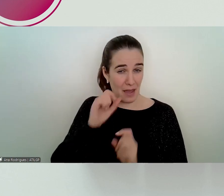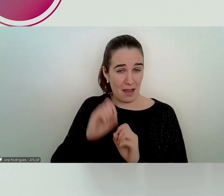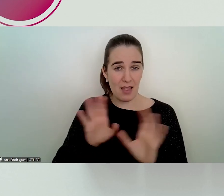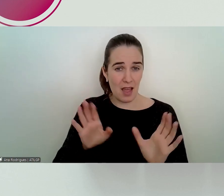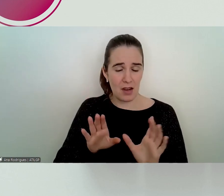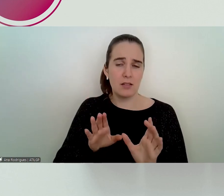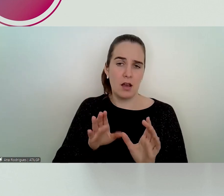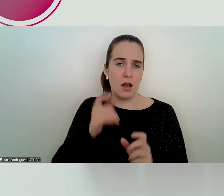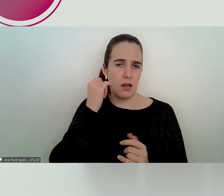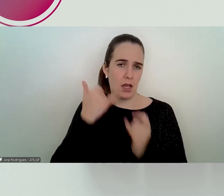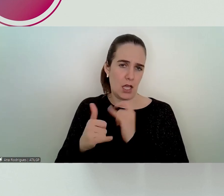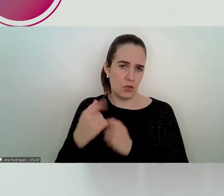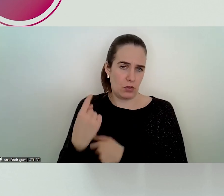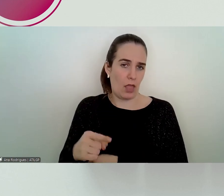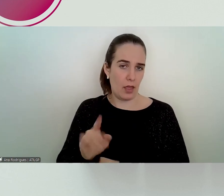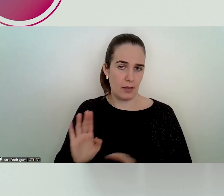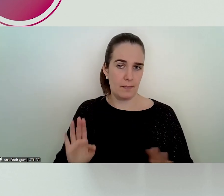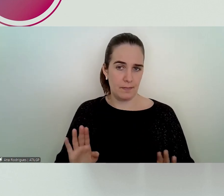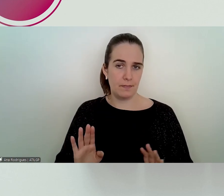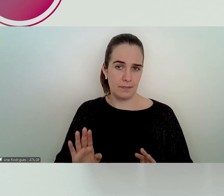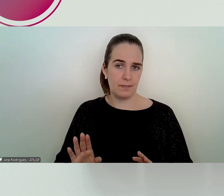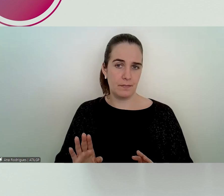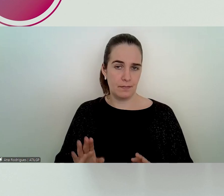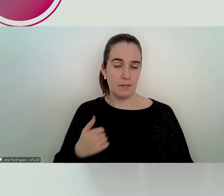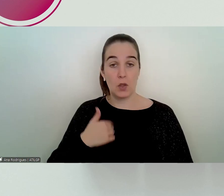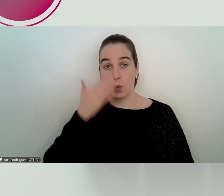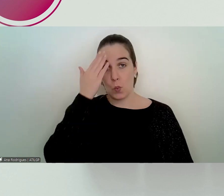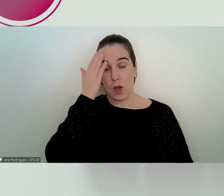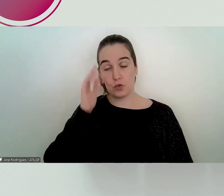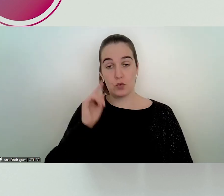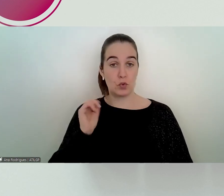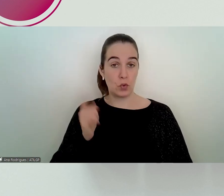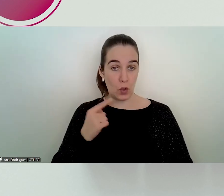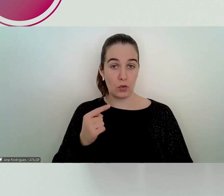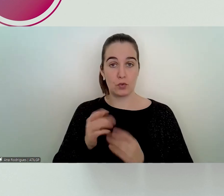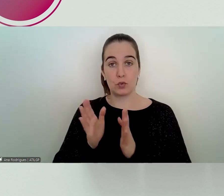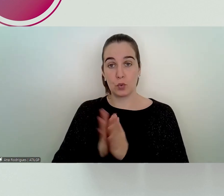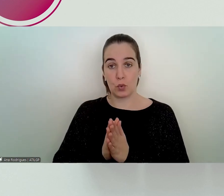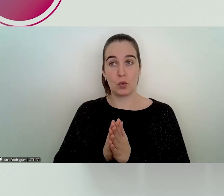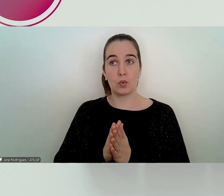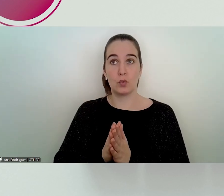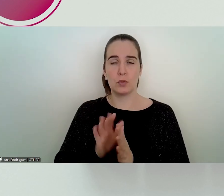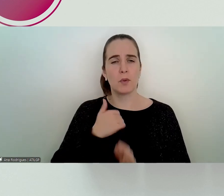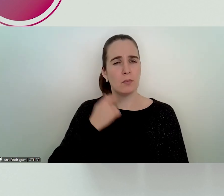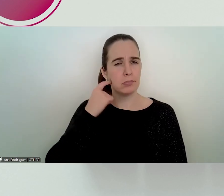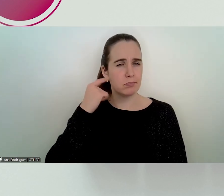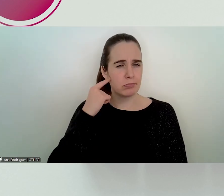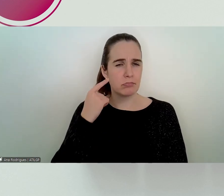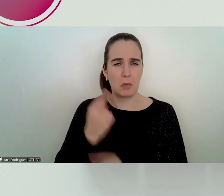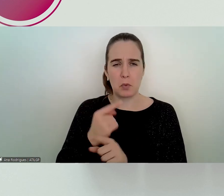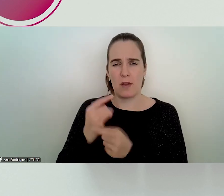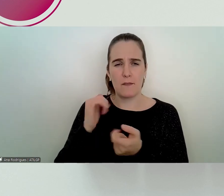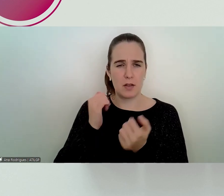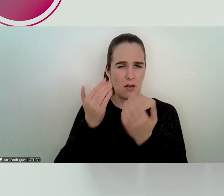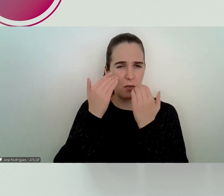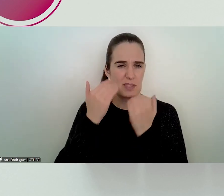porque acho que devemos ter todos, há pouco tempo, ouvido algumas notícias